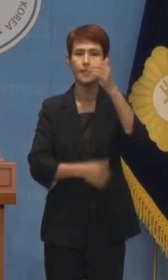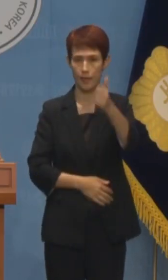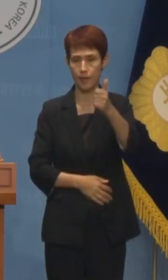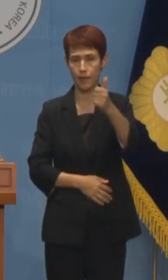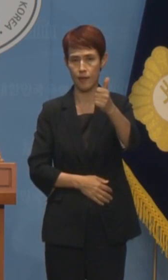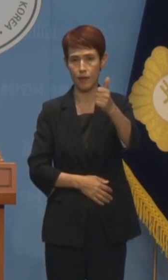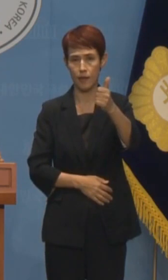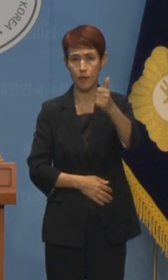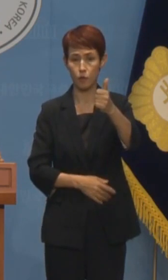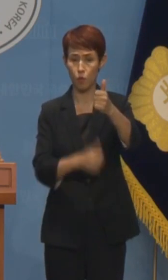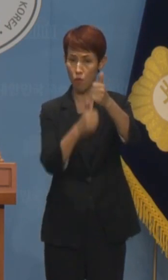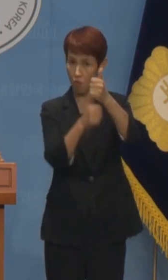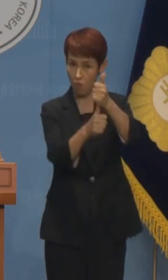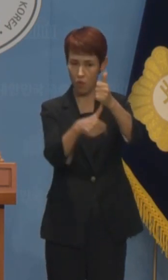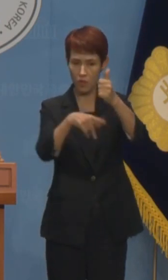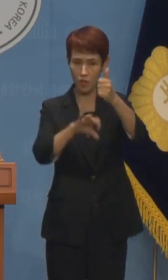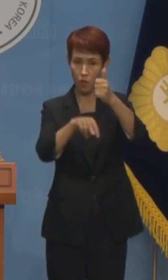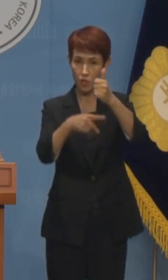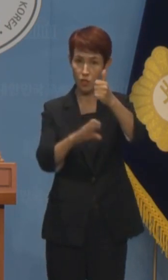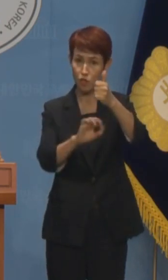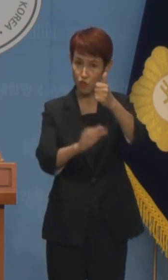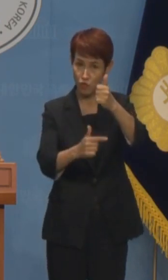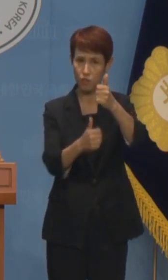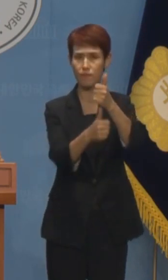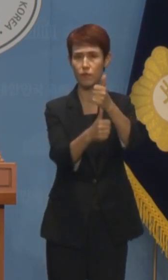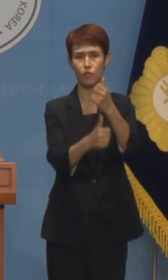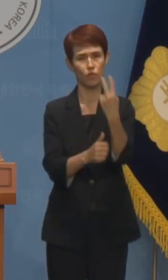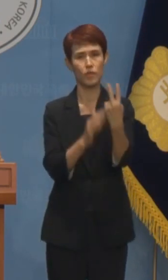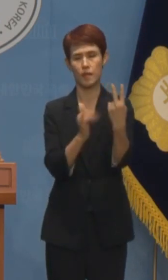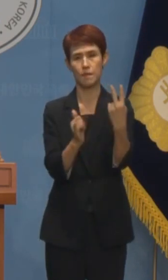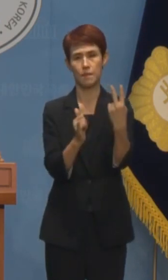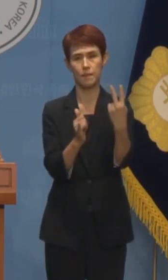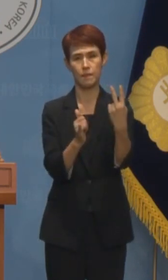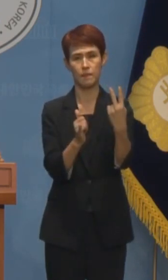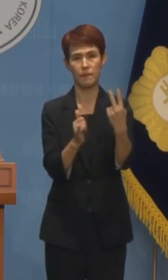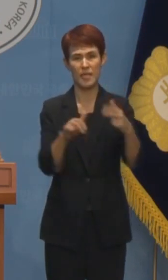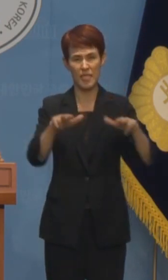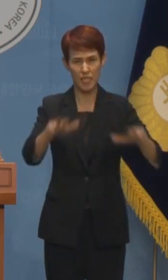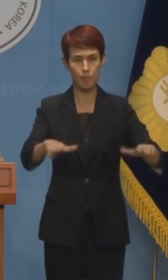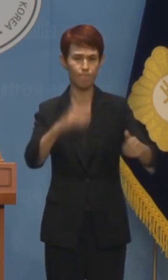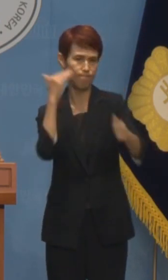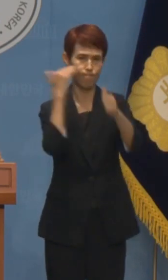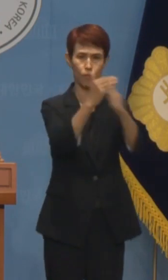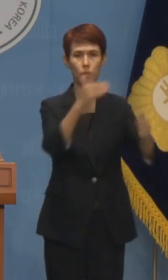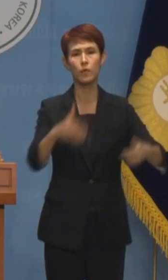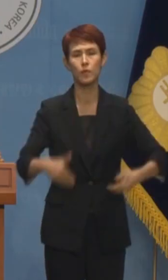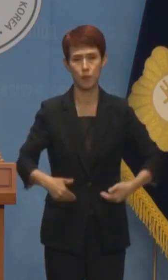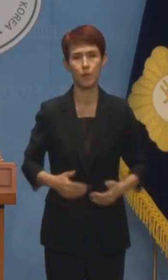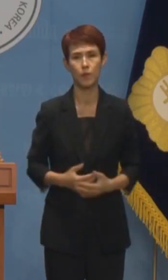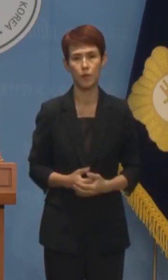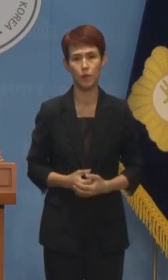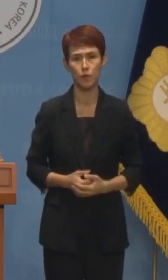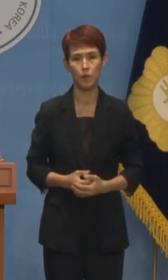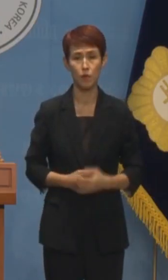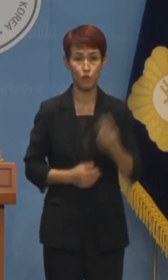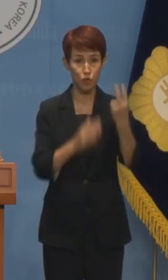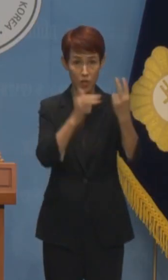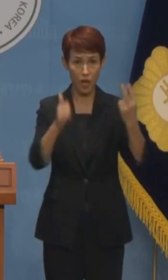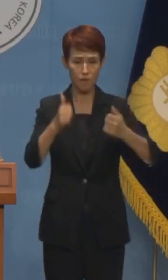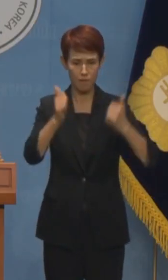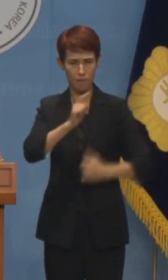권익위원장과 정승윤 부패방지 부위원장은 즉각 파면해야 합니다. 그리고 그들은